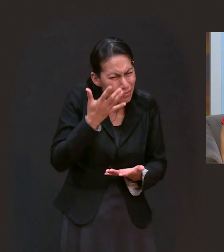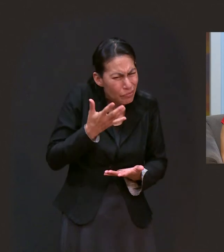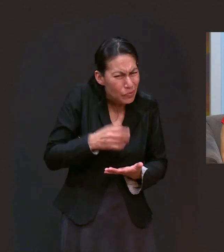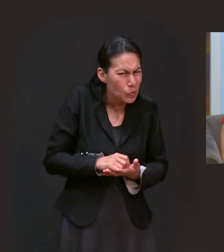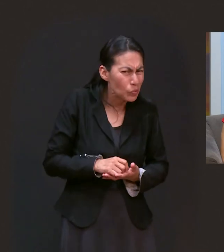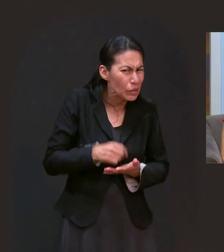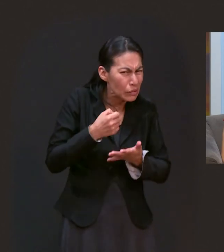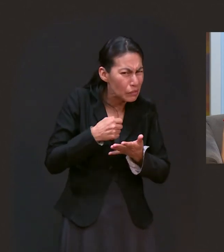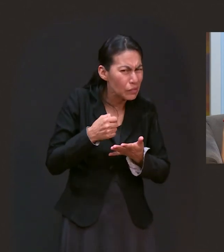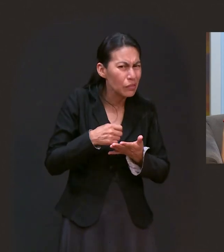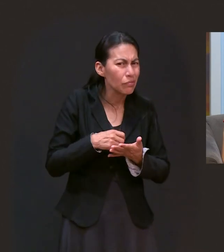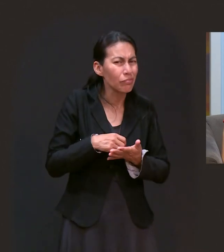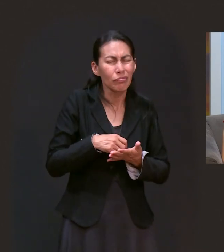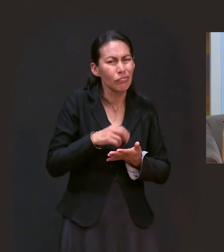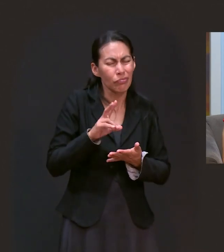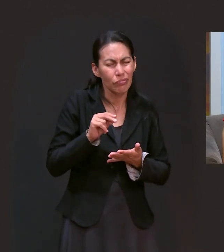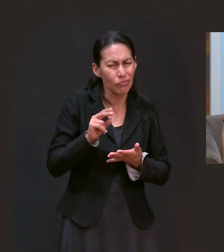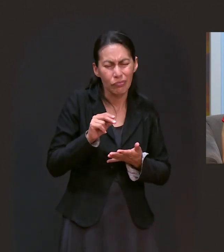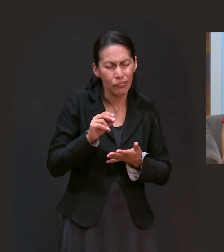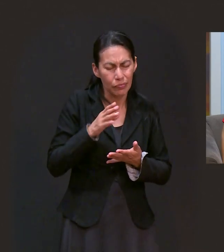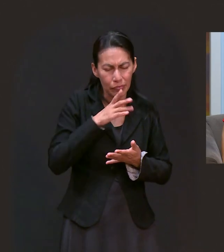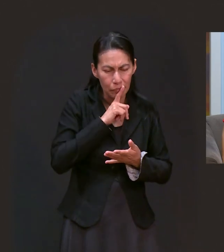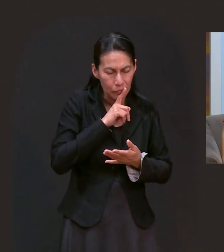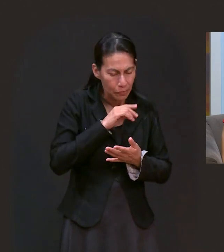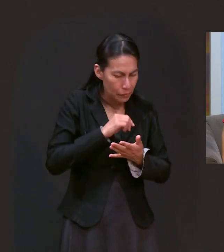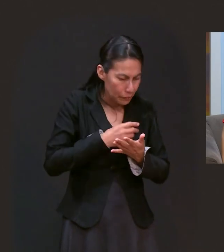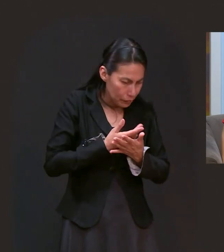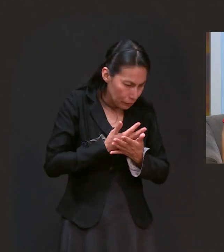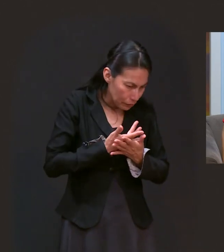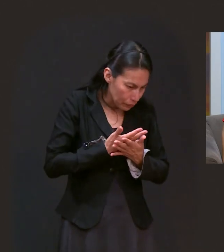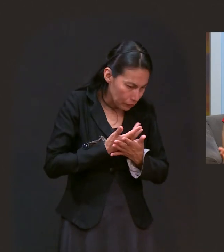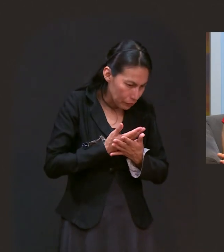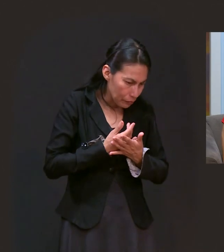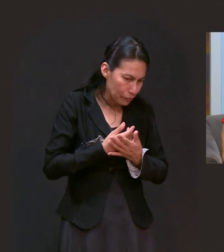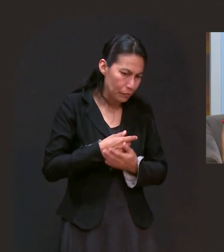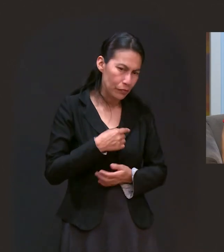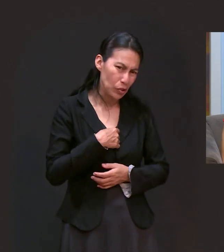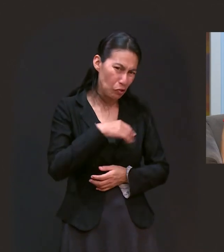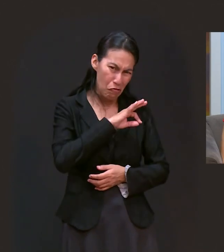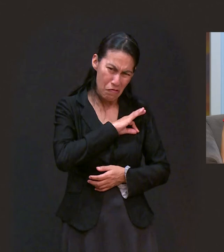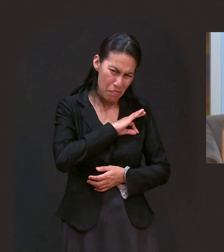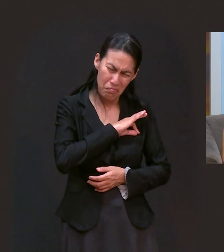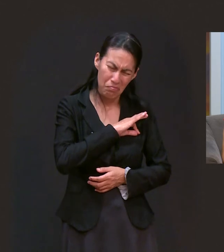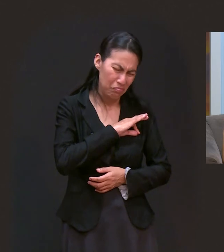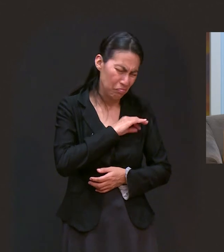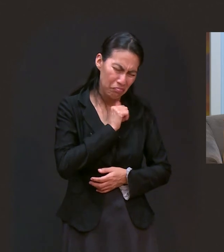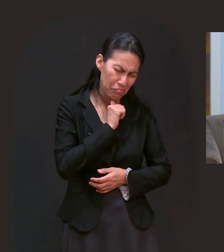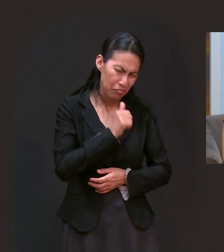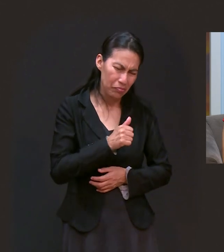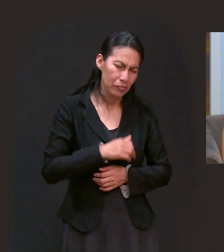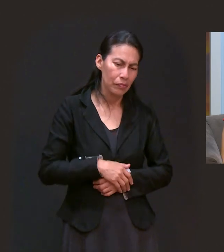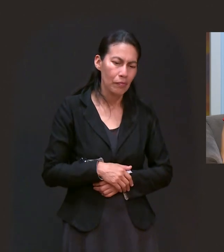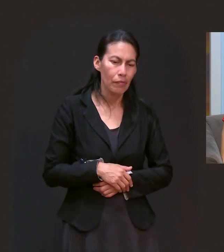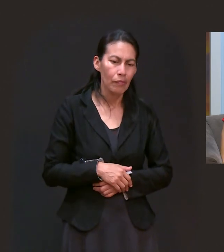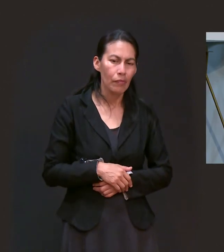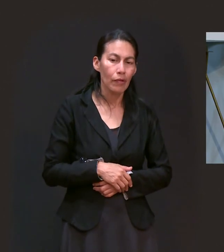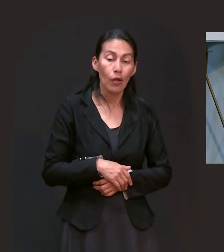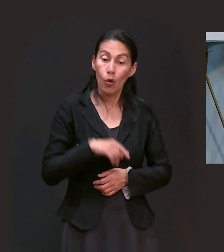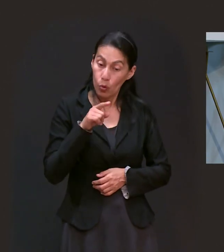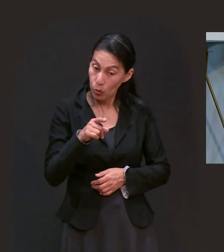hasta me da vergüenza decir porque voy a volver a escribir si ya me habían dicho que espere o sea que como que no tenía fe